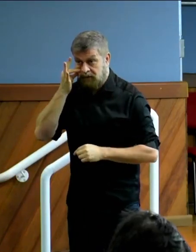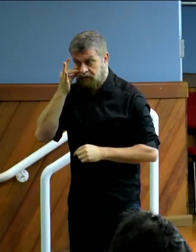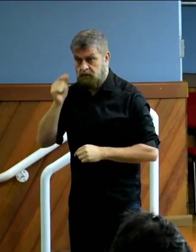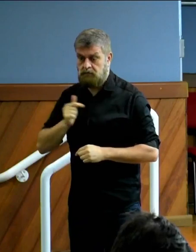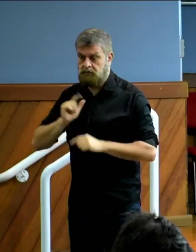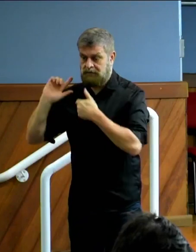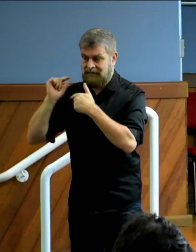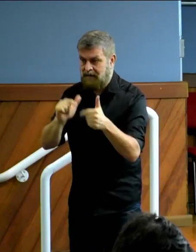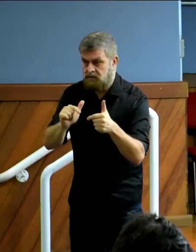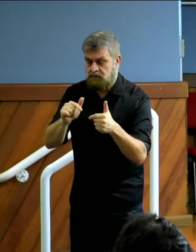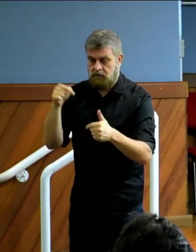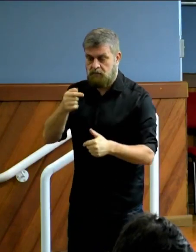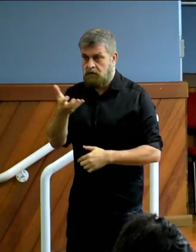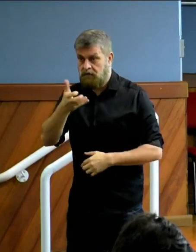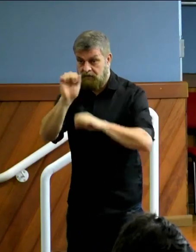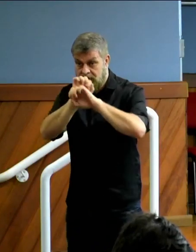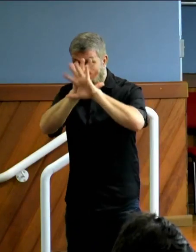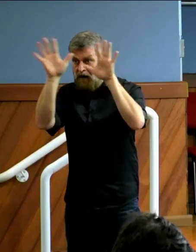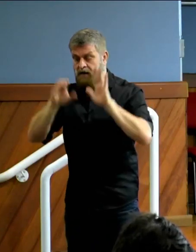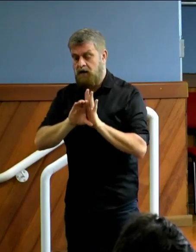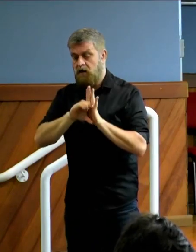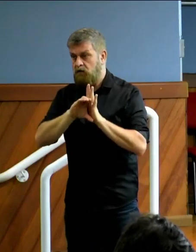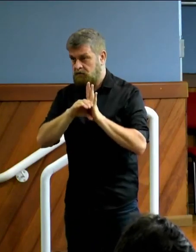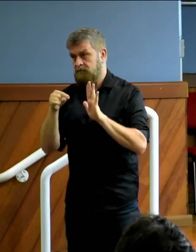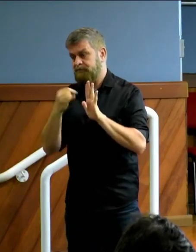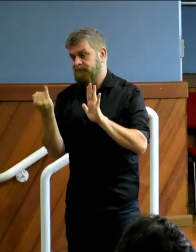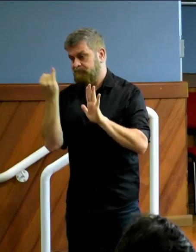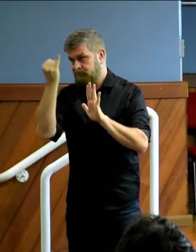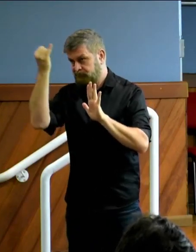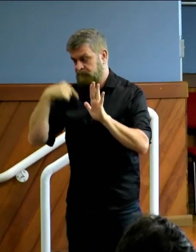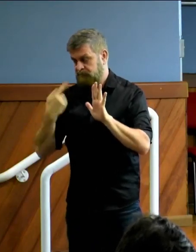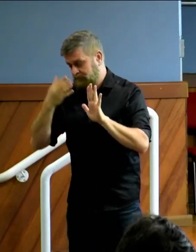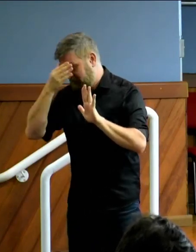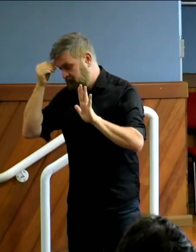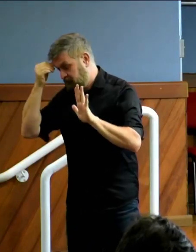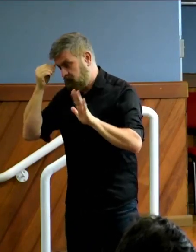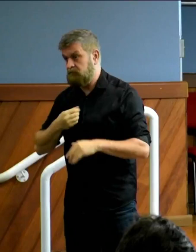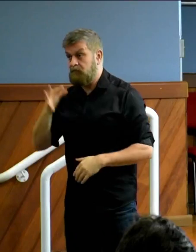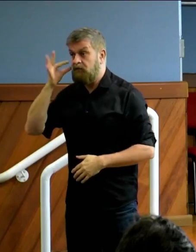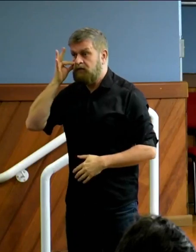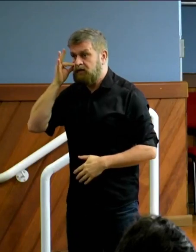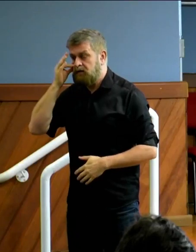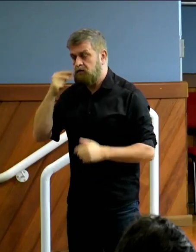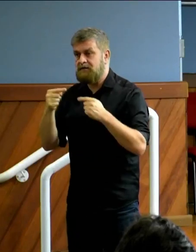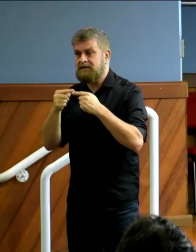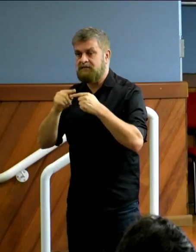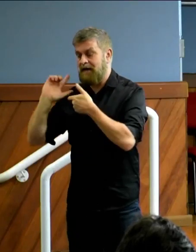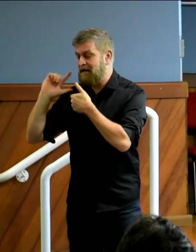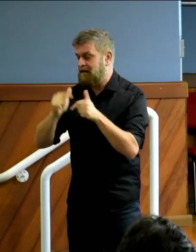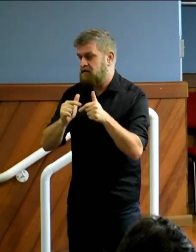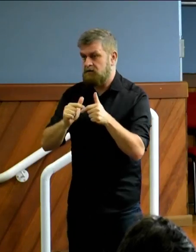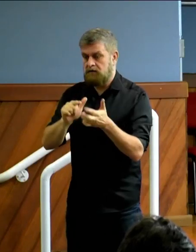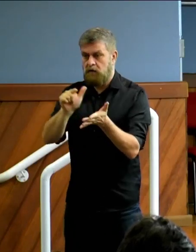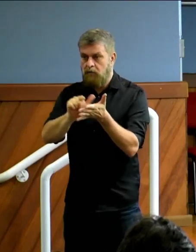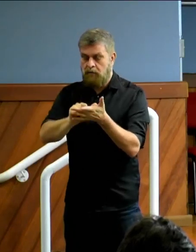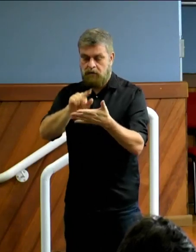digo analógico, né? Então, assim, eu quero que fique claro, porque esses conceitos são importantes, mas às vezes escapam, né? Mas quando eu digo físico, eu estou falando do analógico, né?